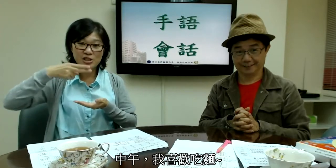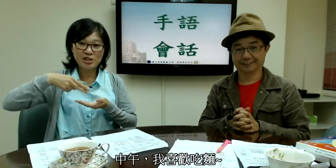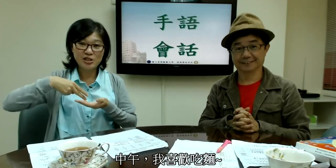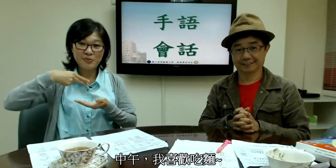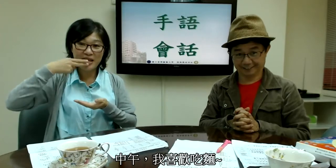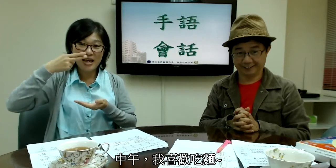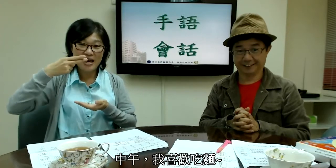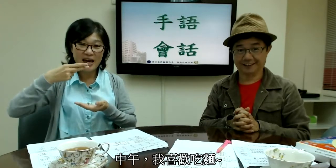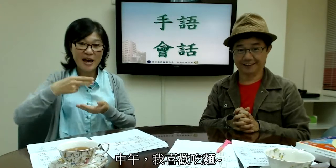吃面。